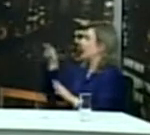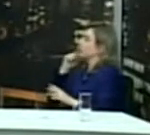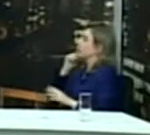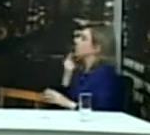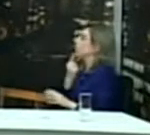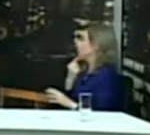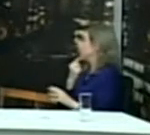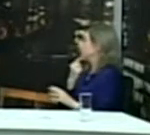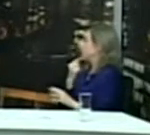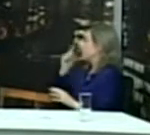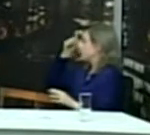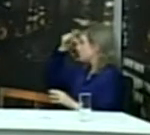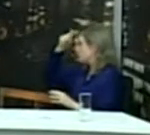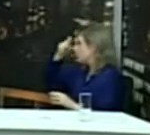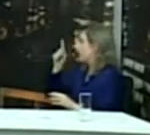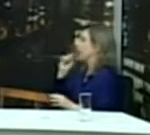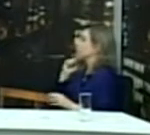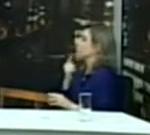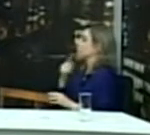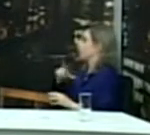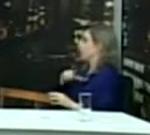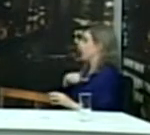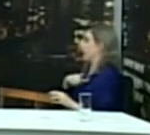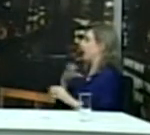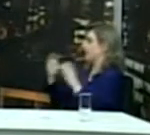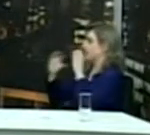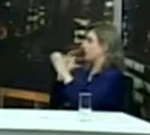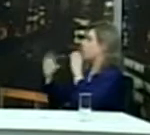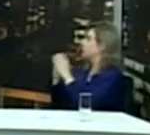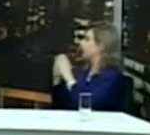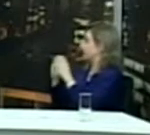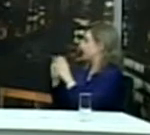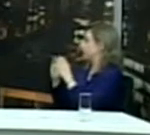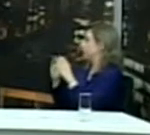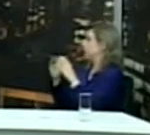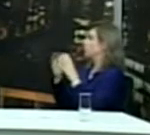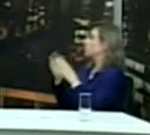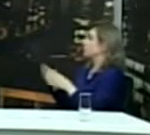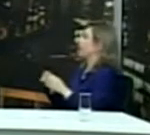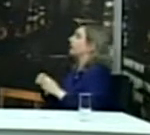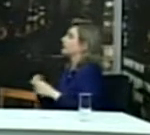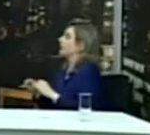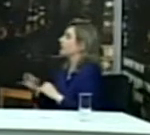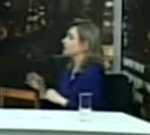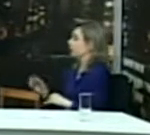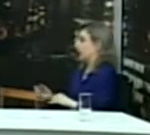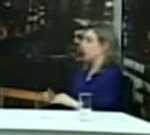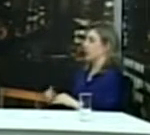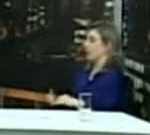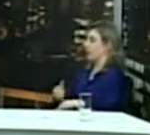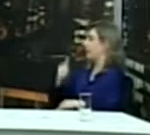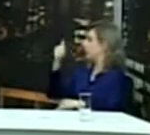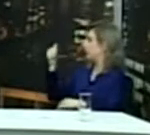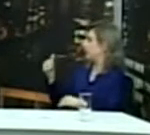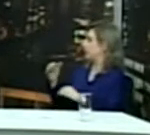lado surdo, da dificuldade que o surdo tem nessa comunicação nos lugares, mesmo tendo essa melhoria e